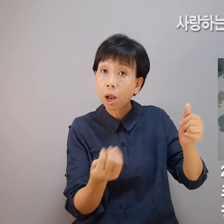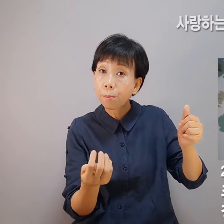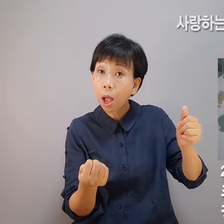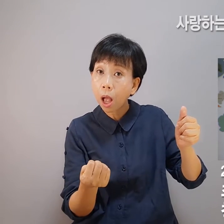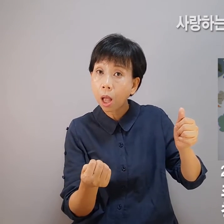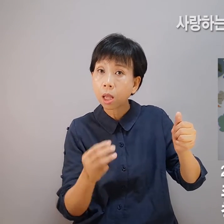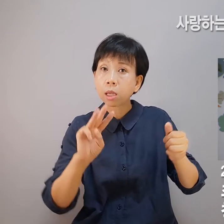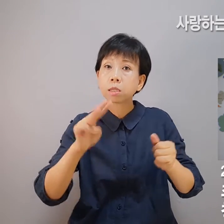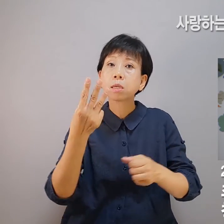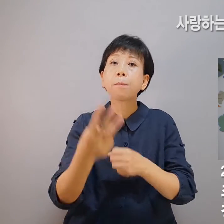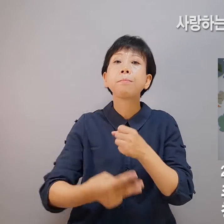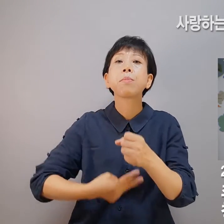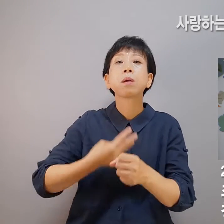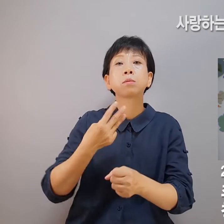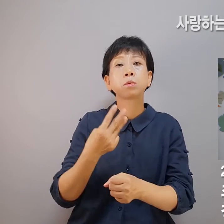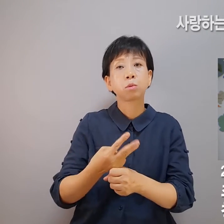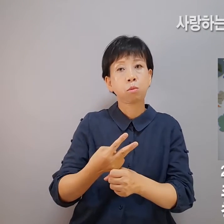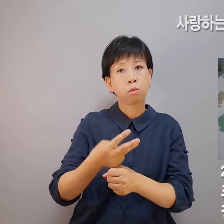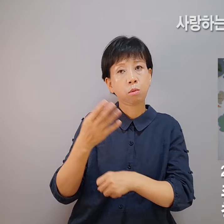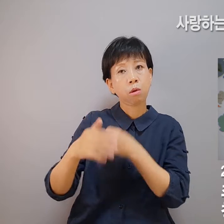하나님과 동행했다 말씀하고 있어요.